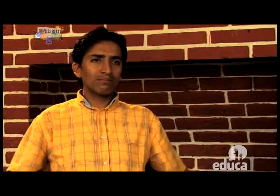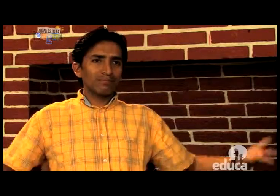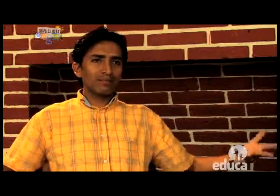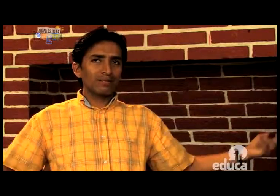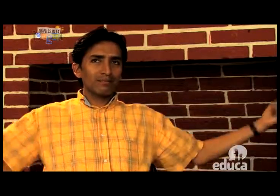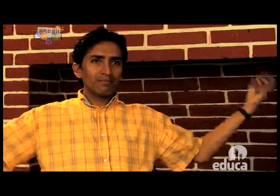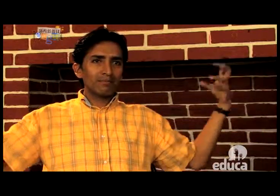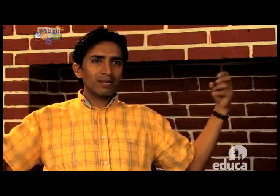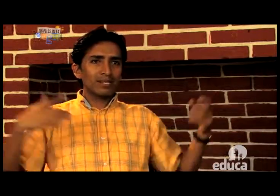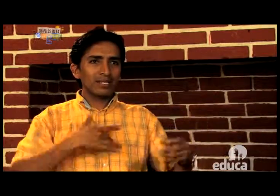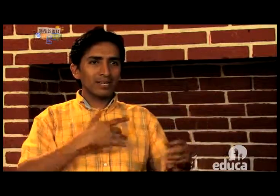es.